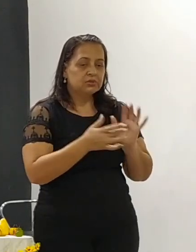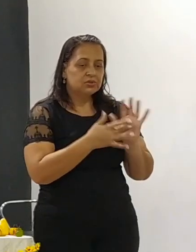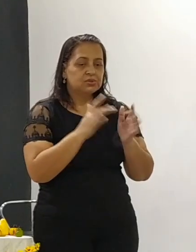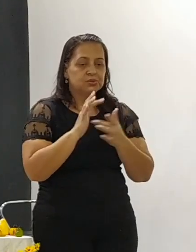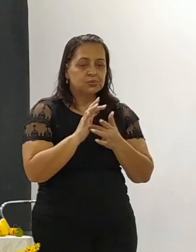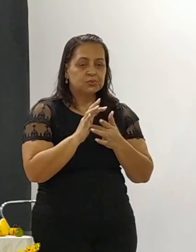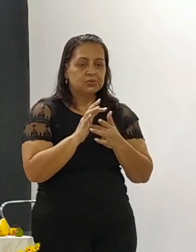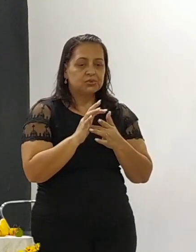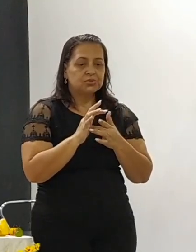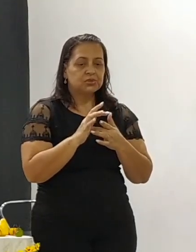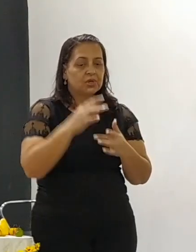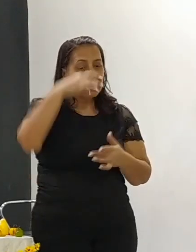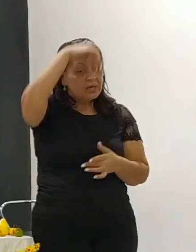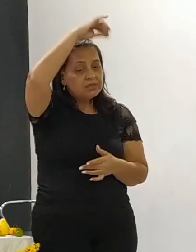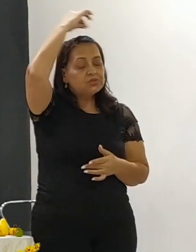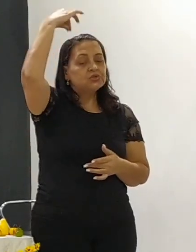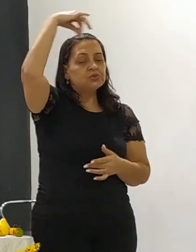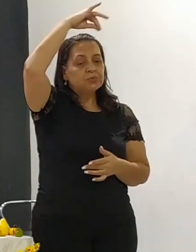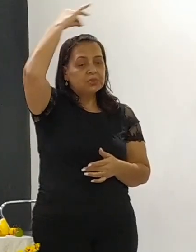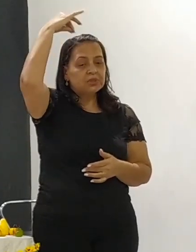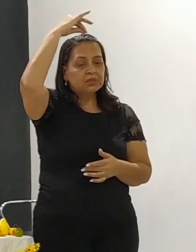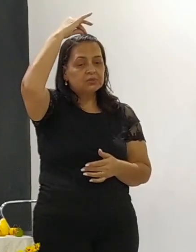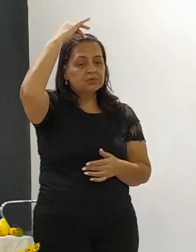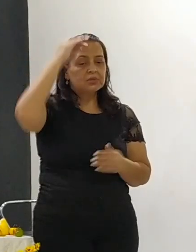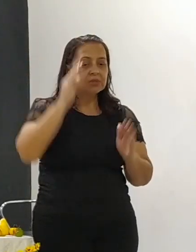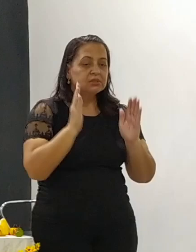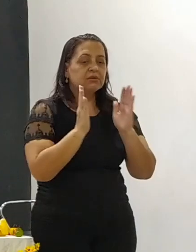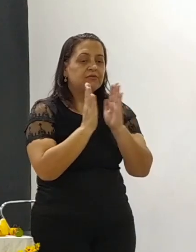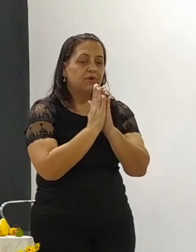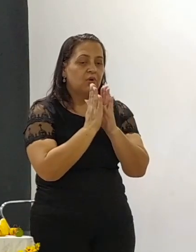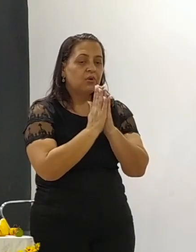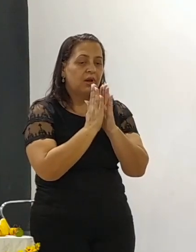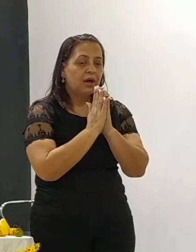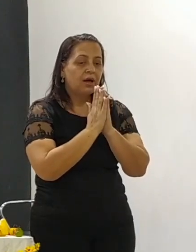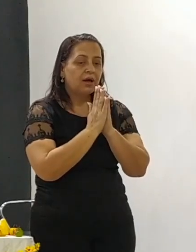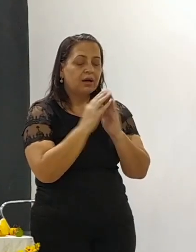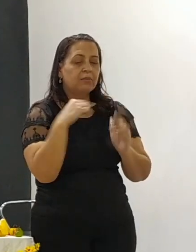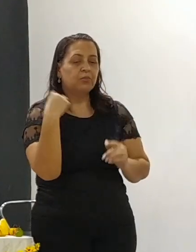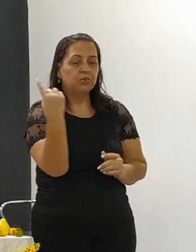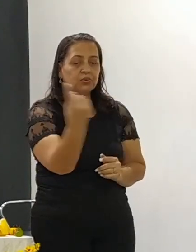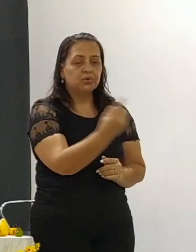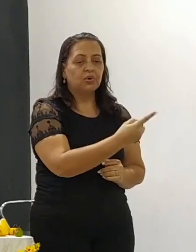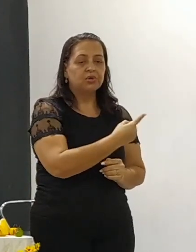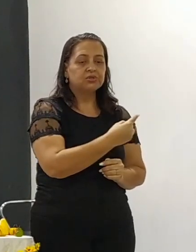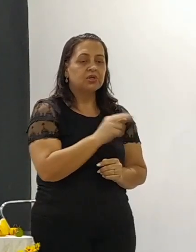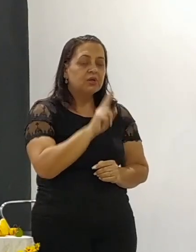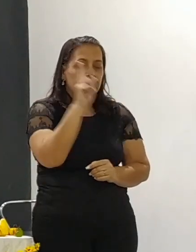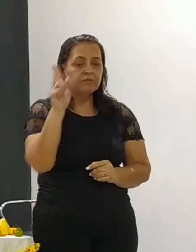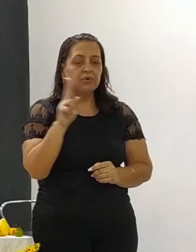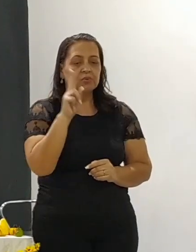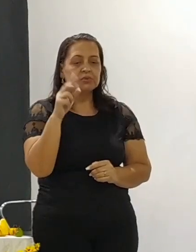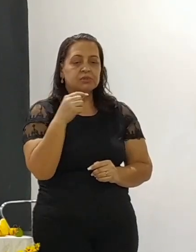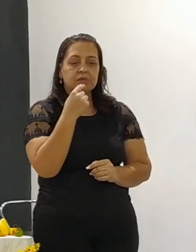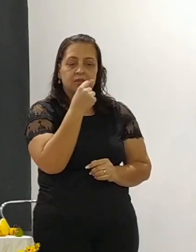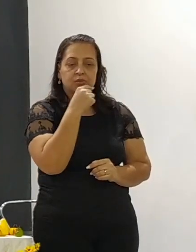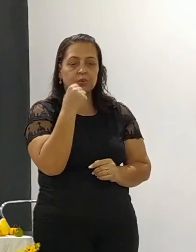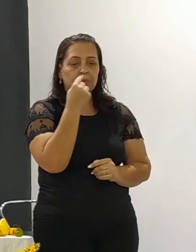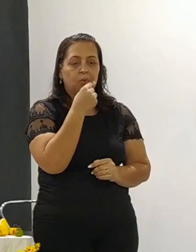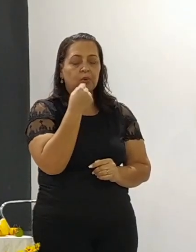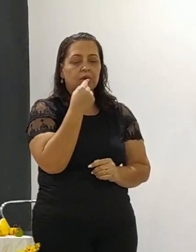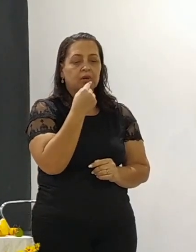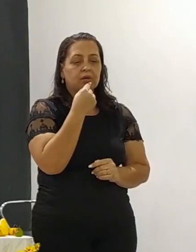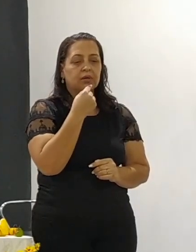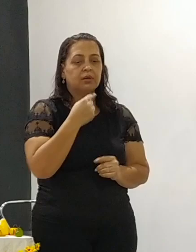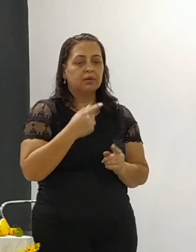abraçar. Se ele vai orar por alguém, ele vai usar a sua boca para orar por essa pessoa, porque ele está em